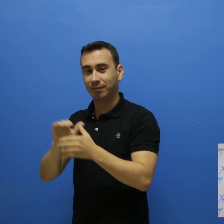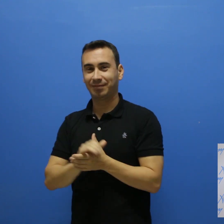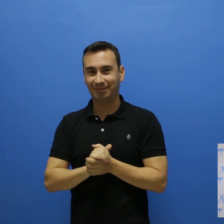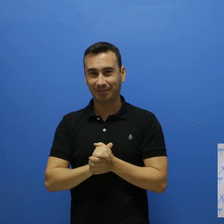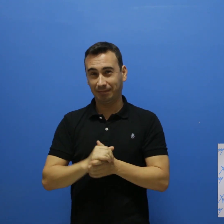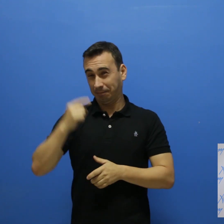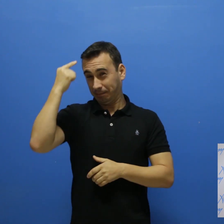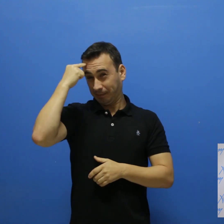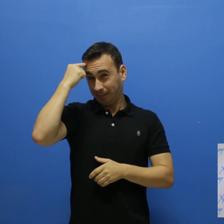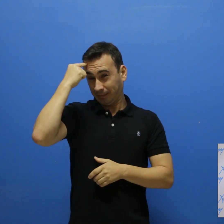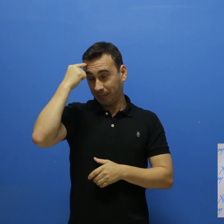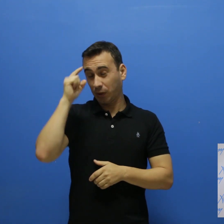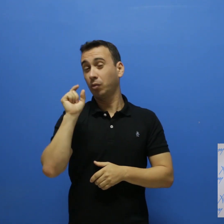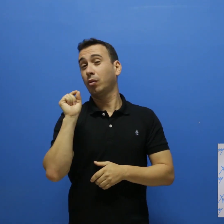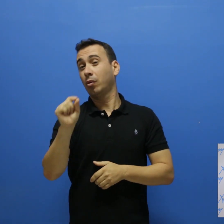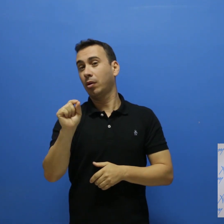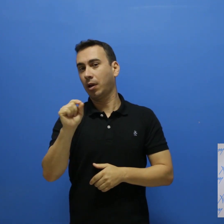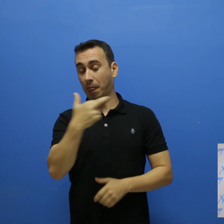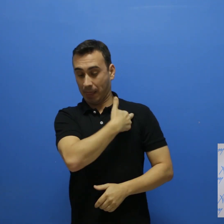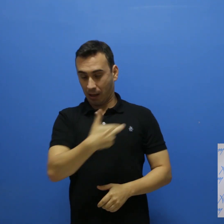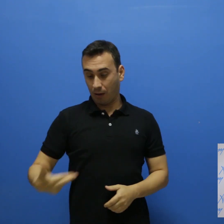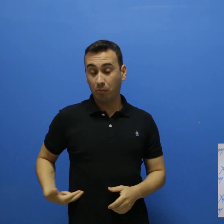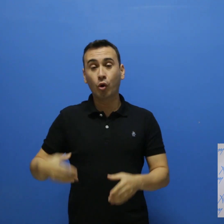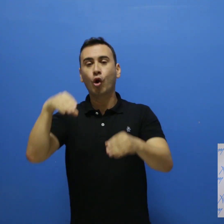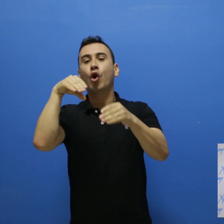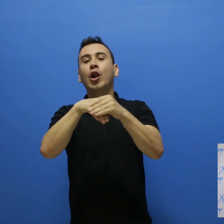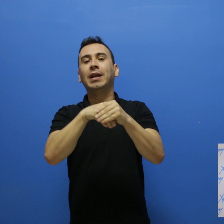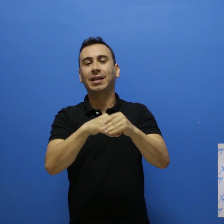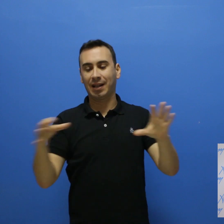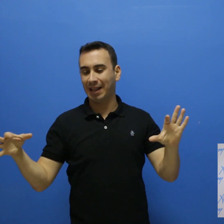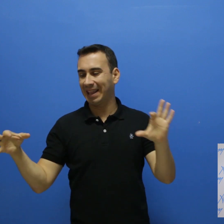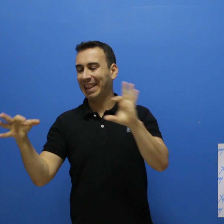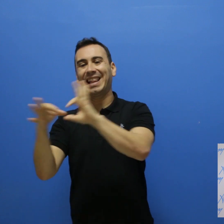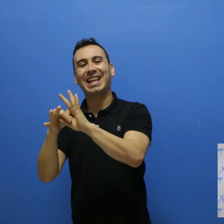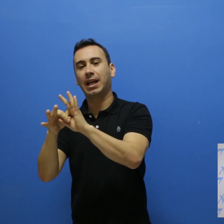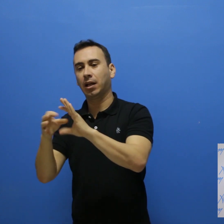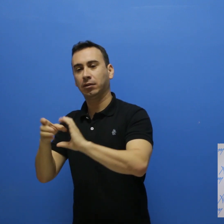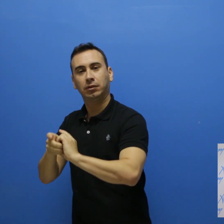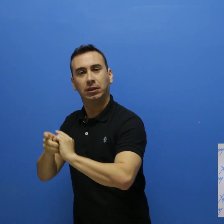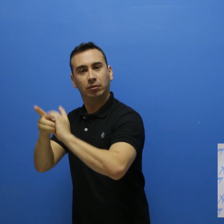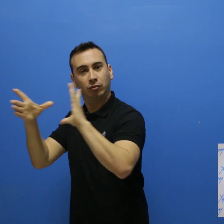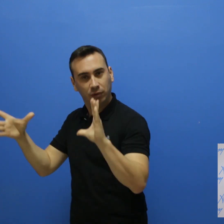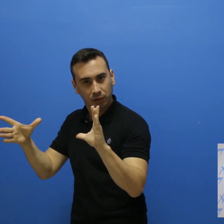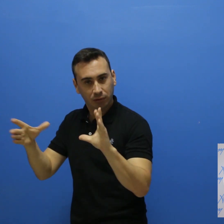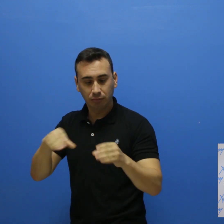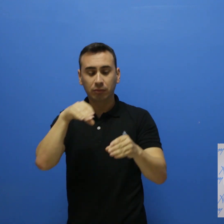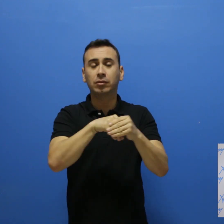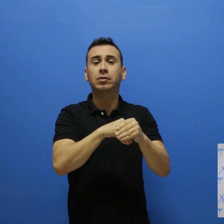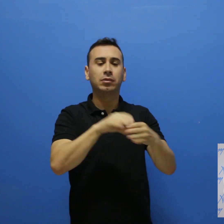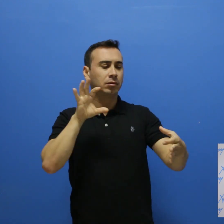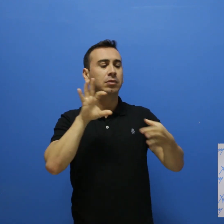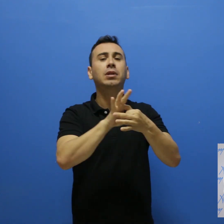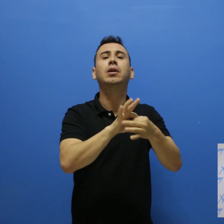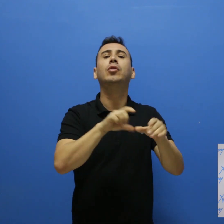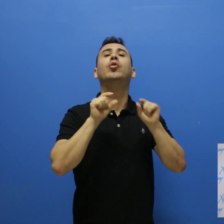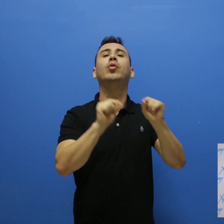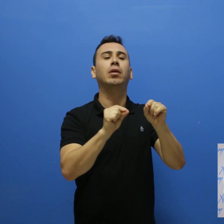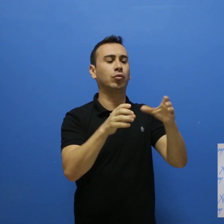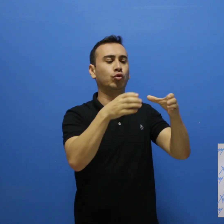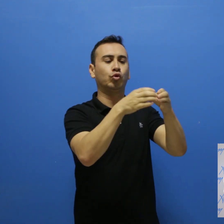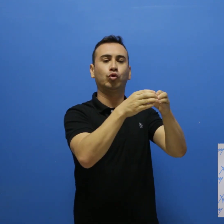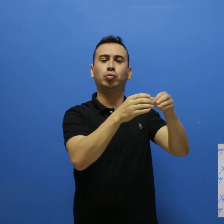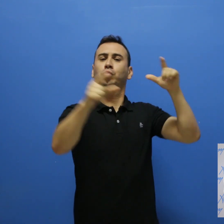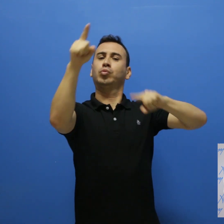história do pensamento republicano, eleição nunca foi associada à democracia. Eleição foi associada